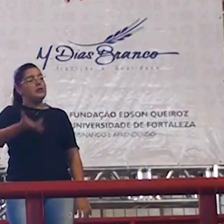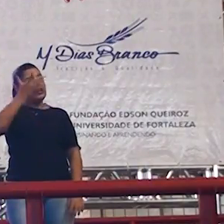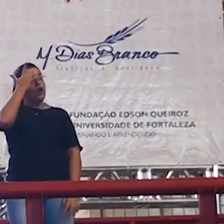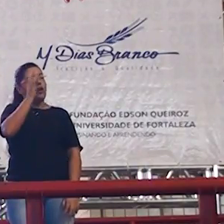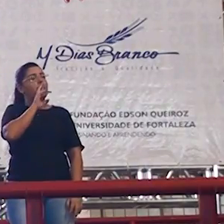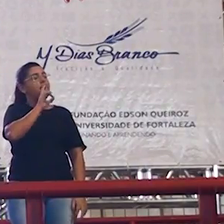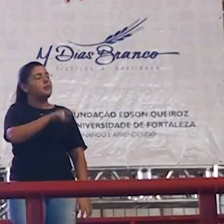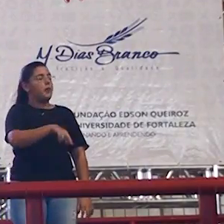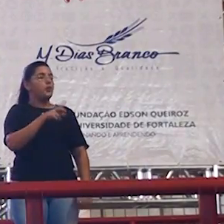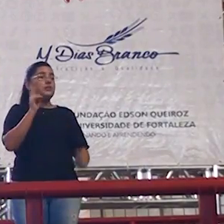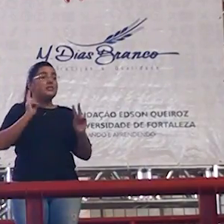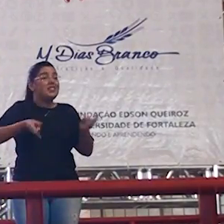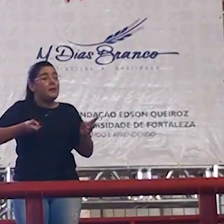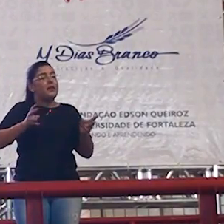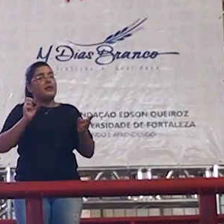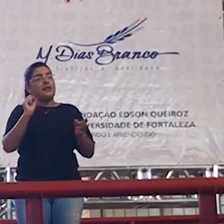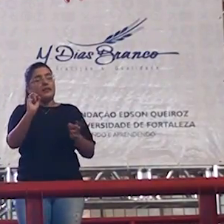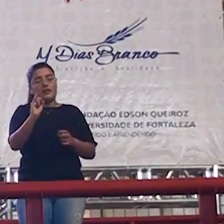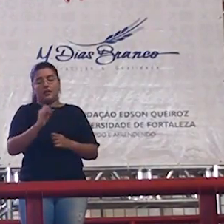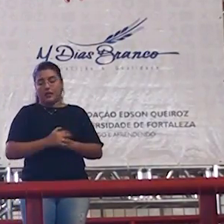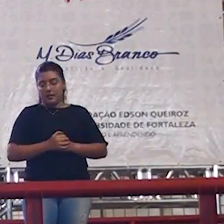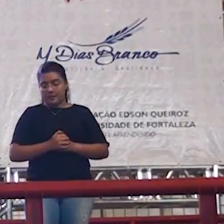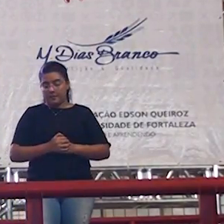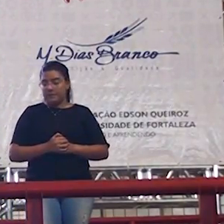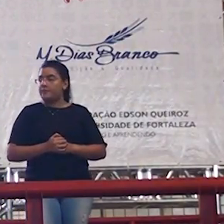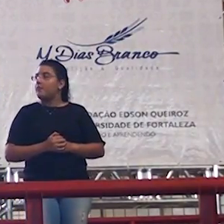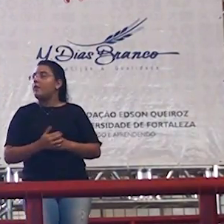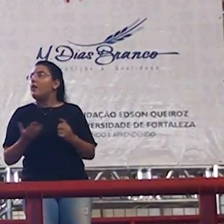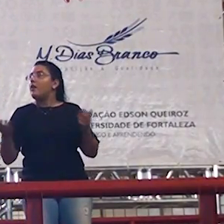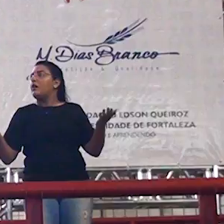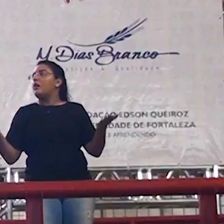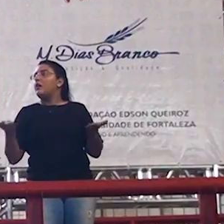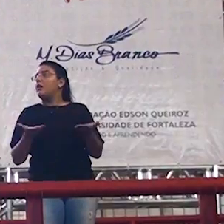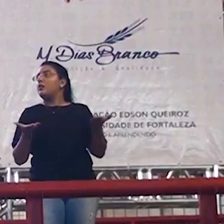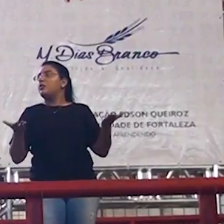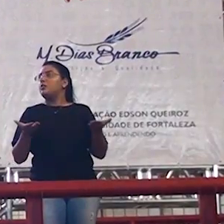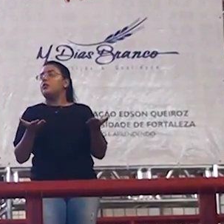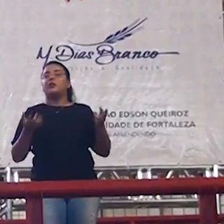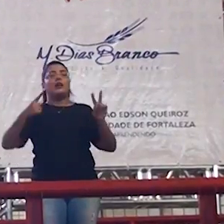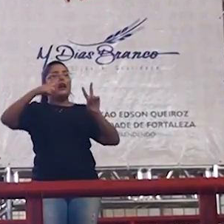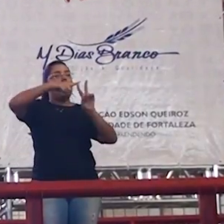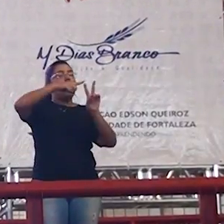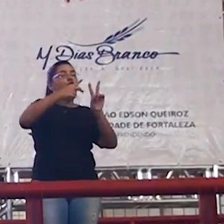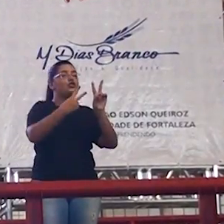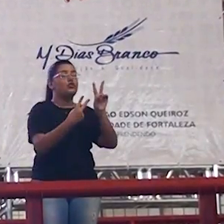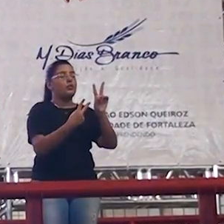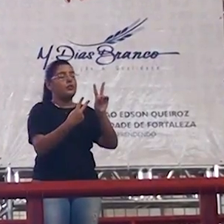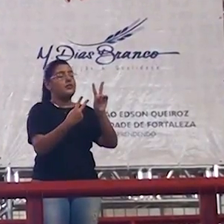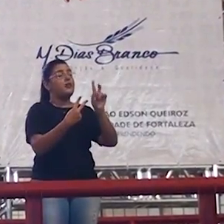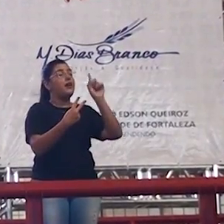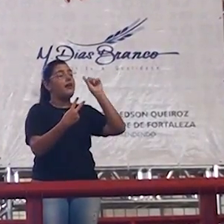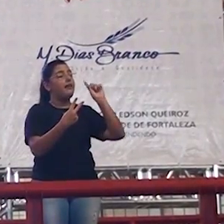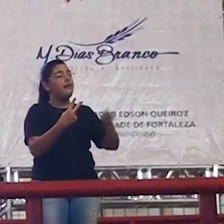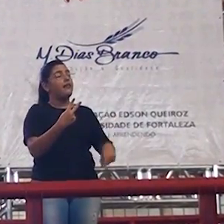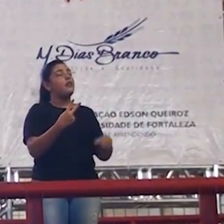Tenham na cabeça, se precisar, agora você tinha que precisar. Raiz de 2, anotem